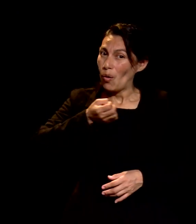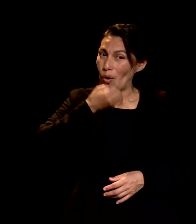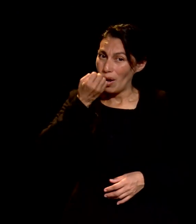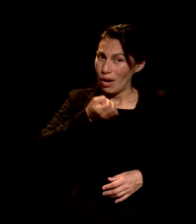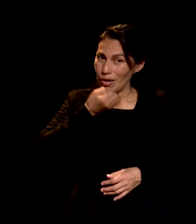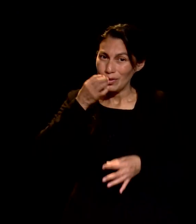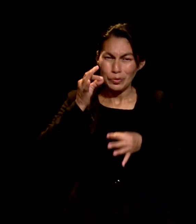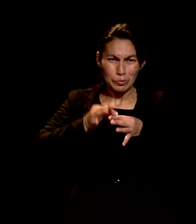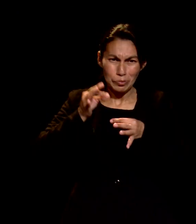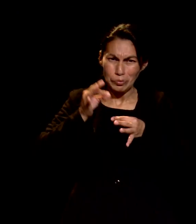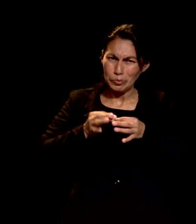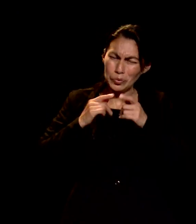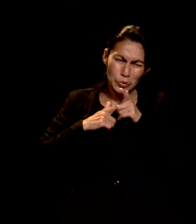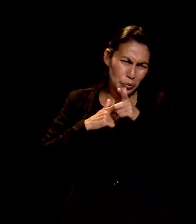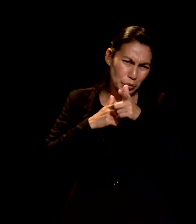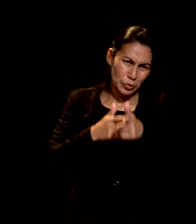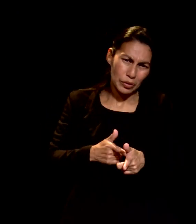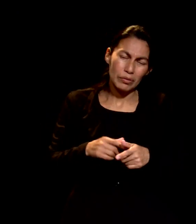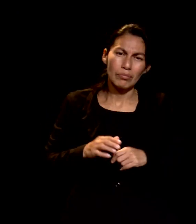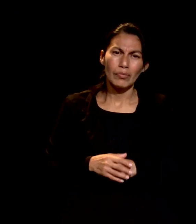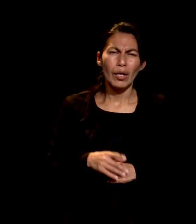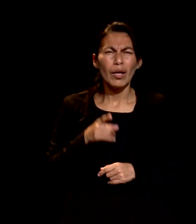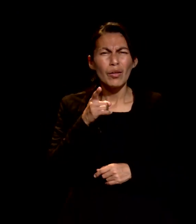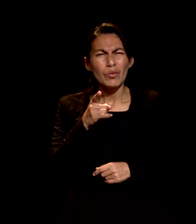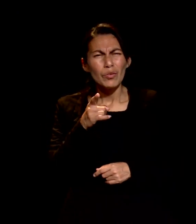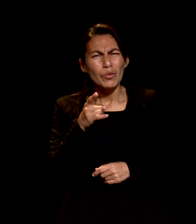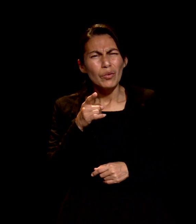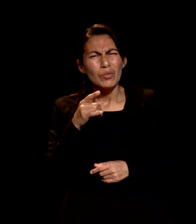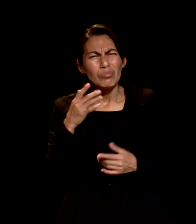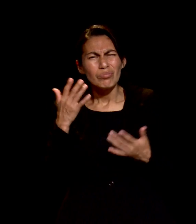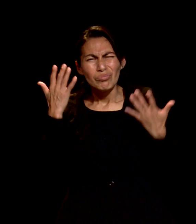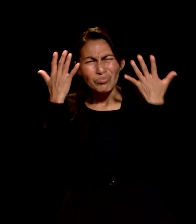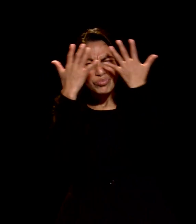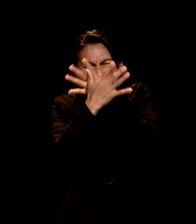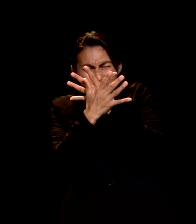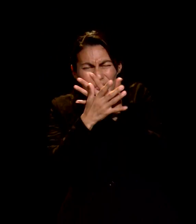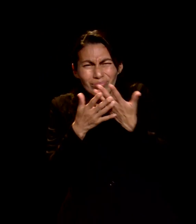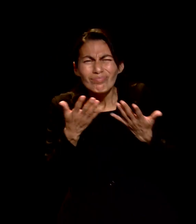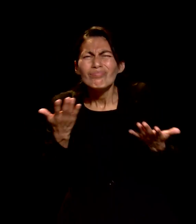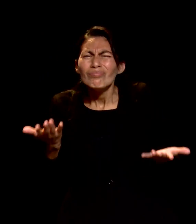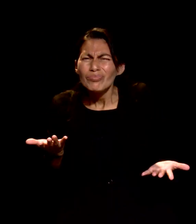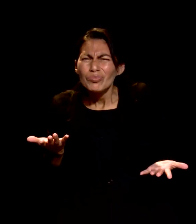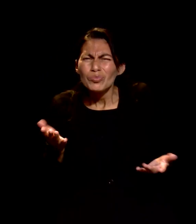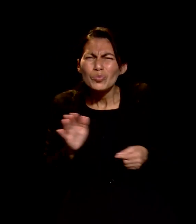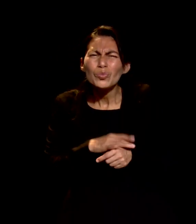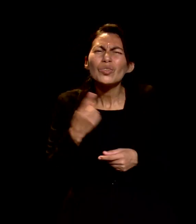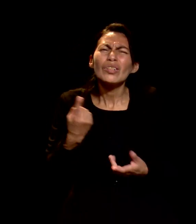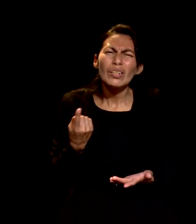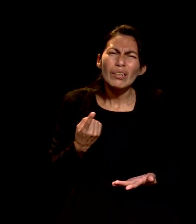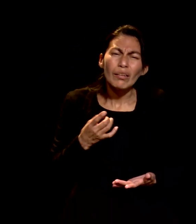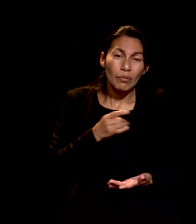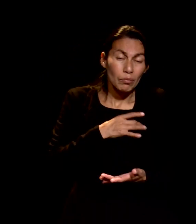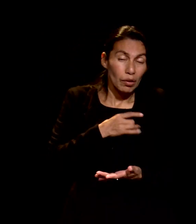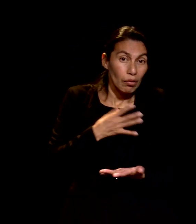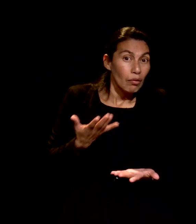¿Por qué estás confundido? Que te atemoriza